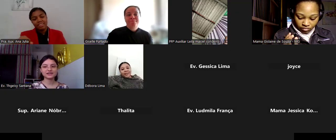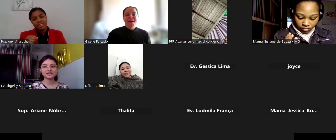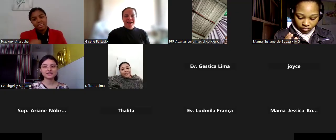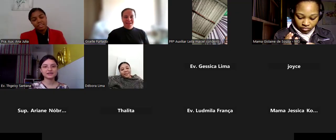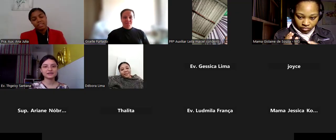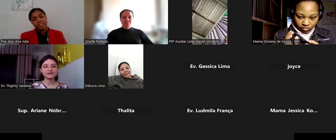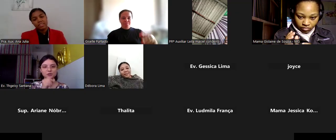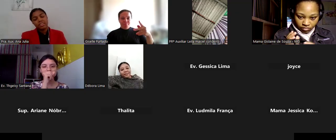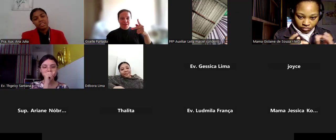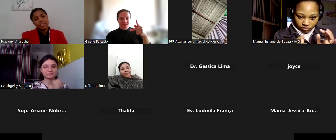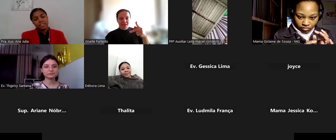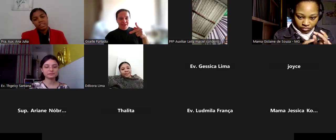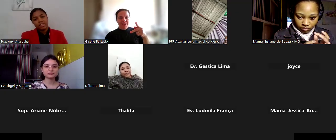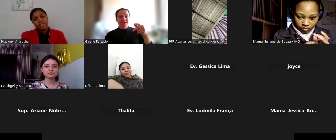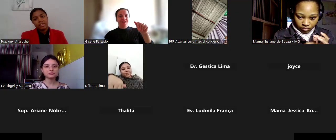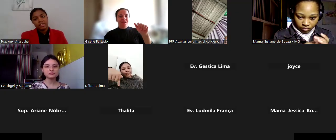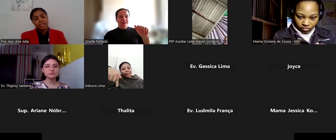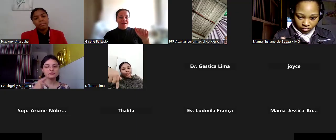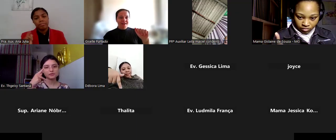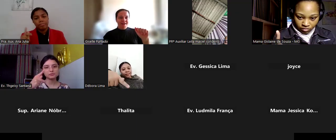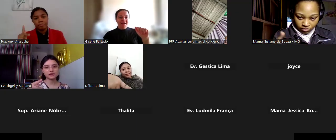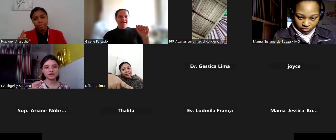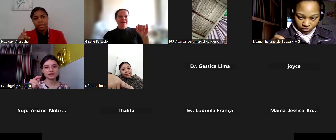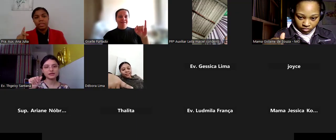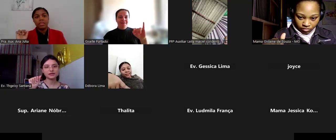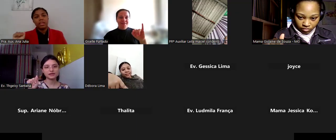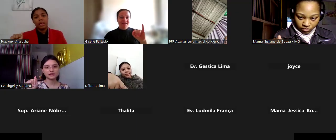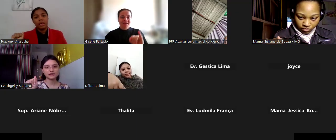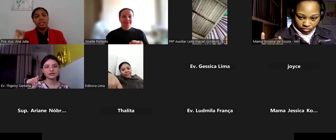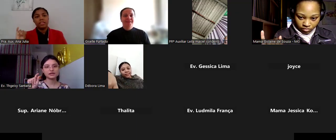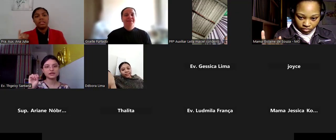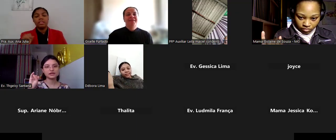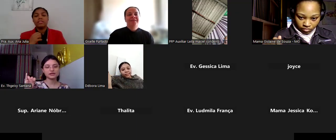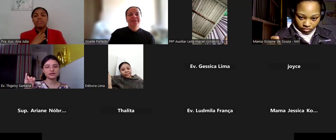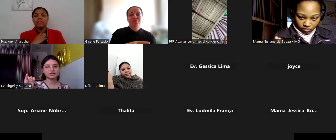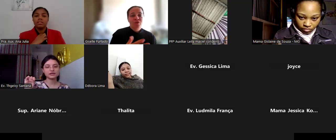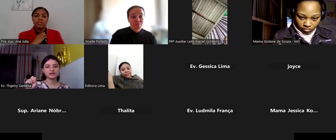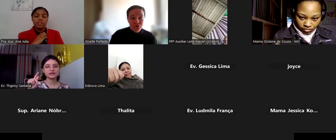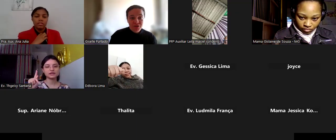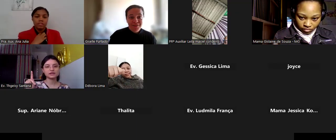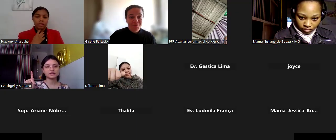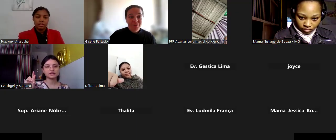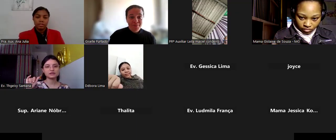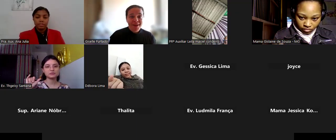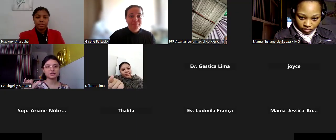pai. P, A, I. Eu vou com a mão direita minha, que é mais rápida,